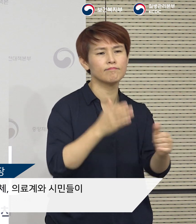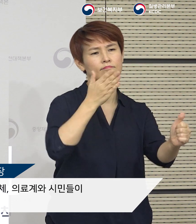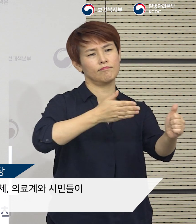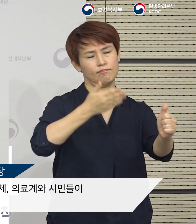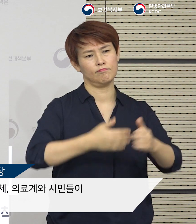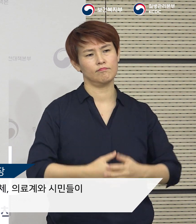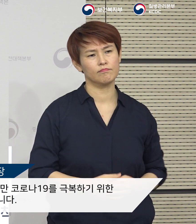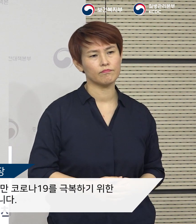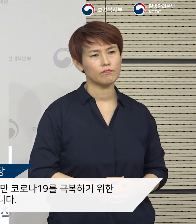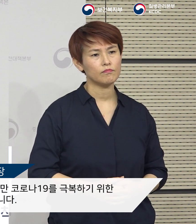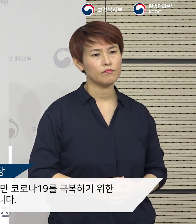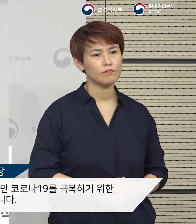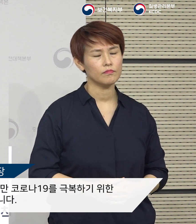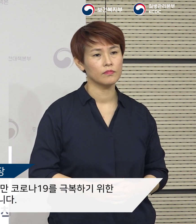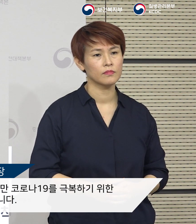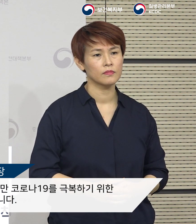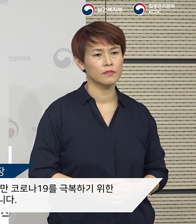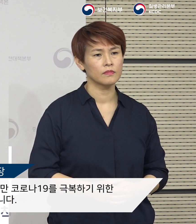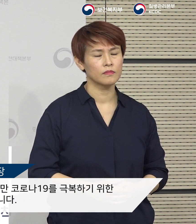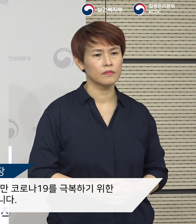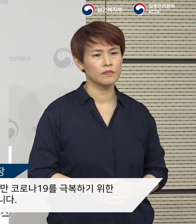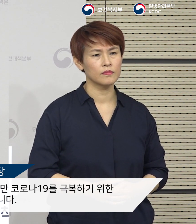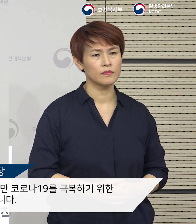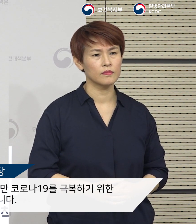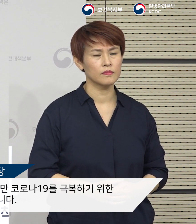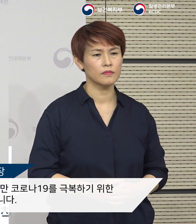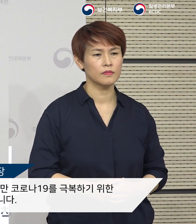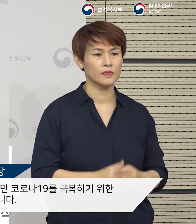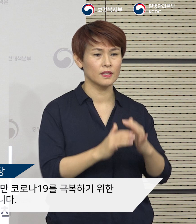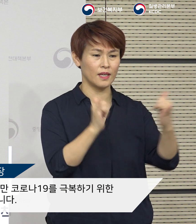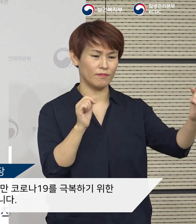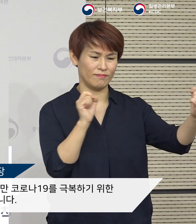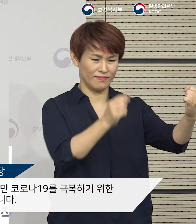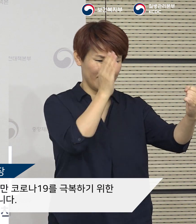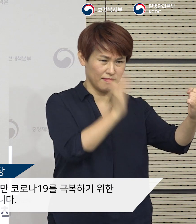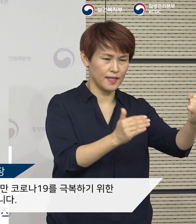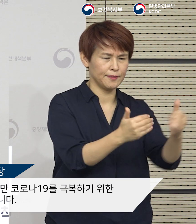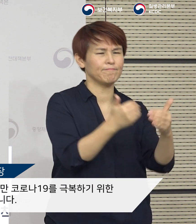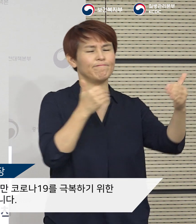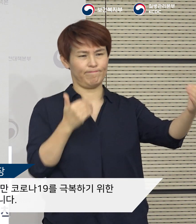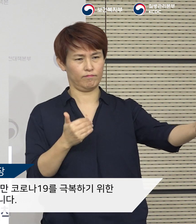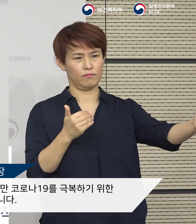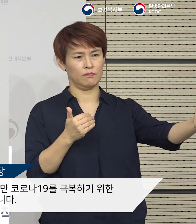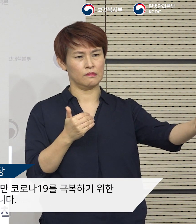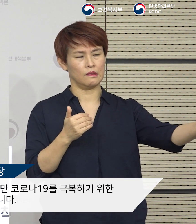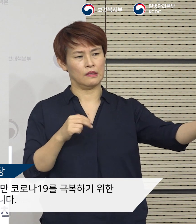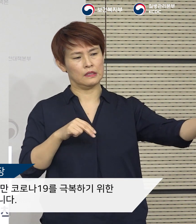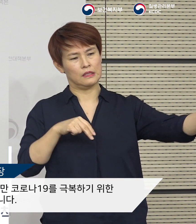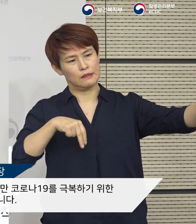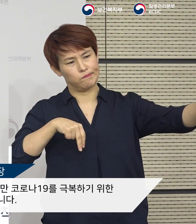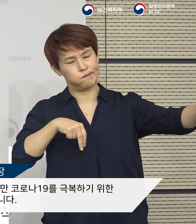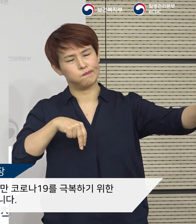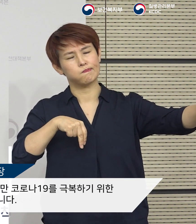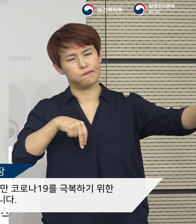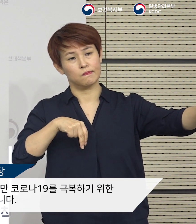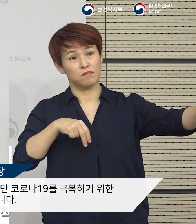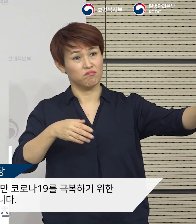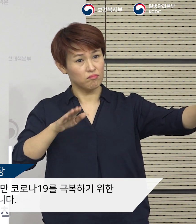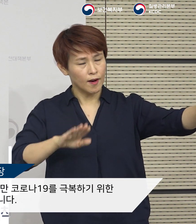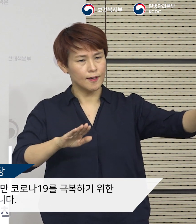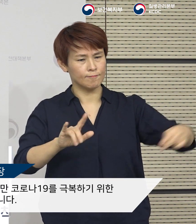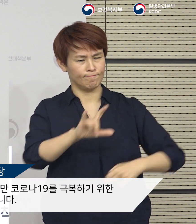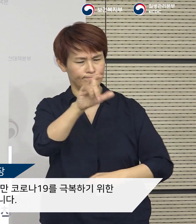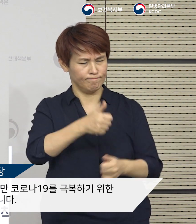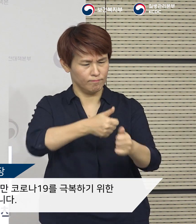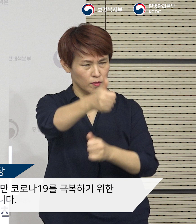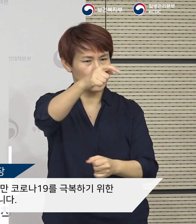바랍니다. 특히 사회적 거리두기로 몸은 좀 더 멀어지지만 코로나19를